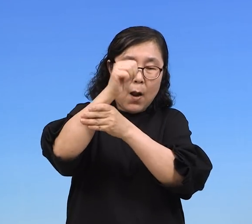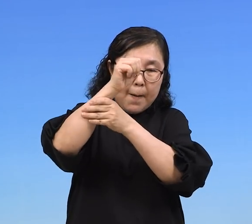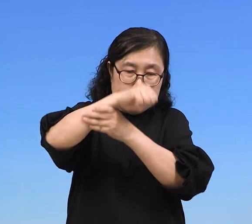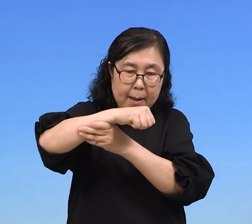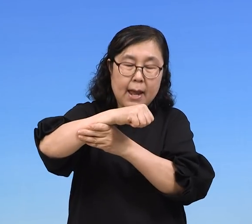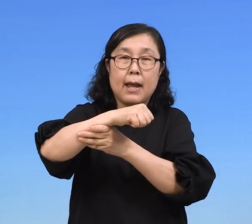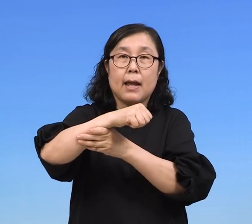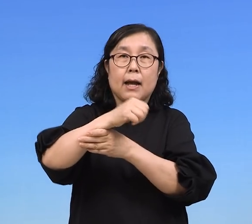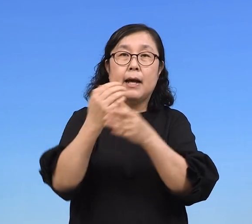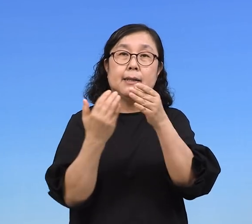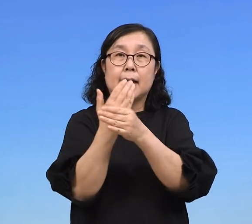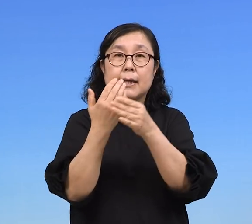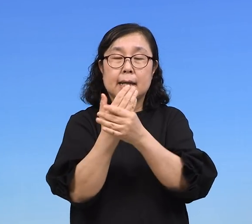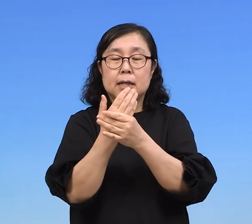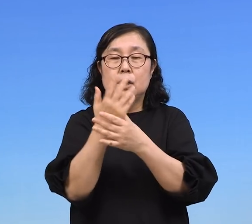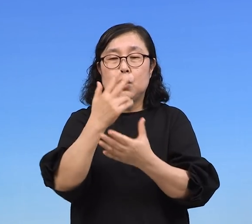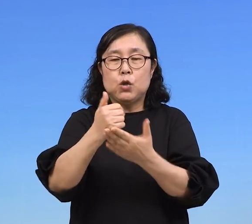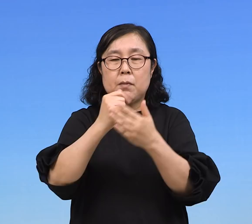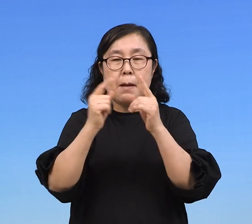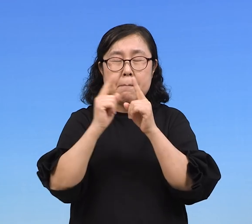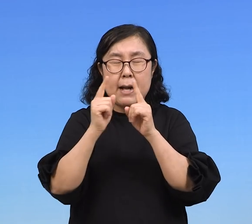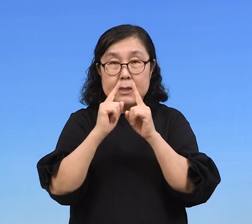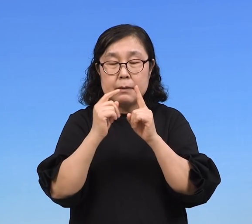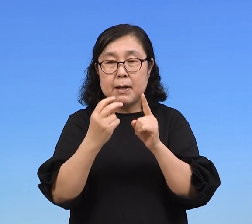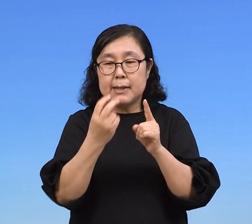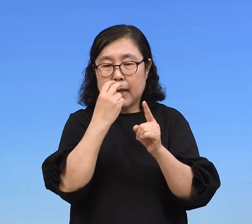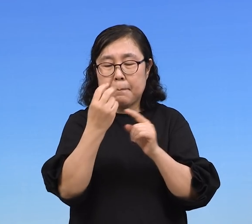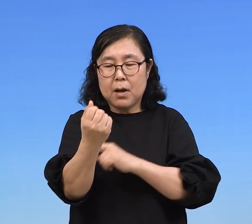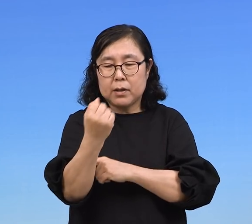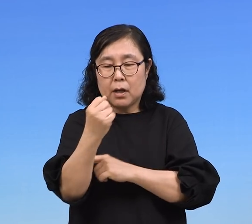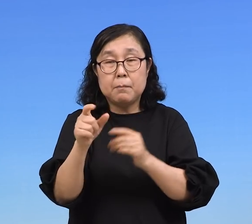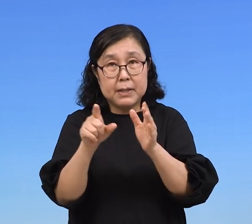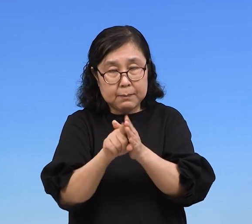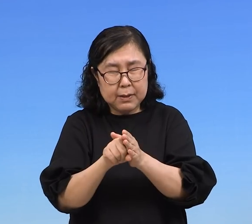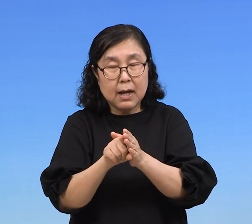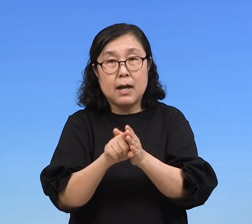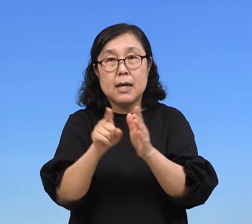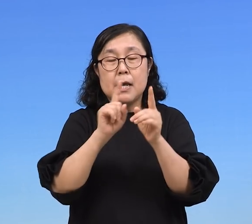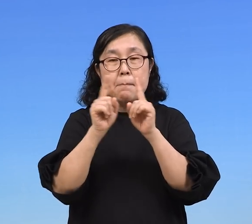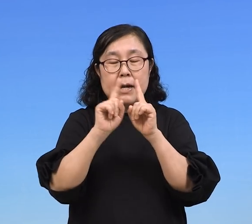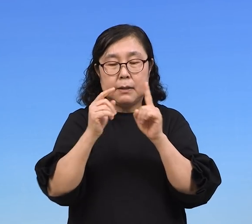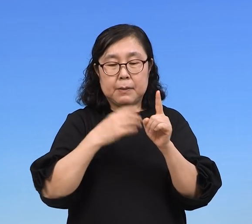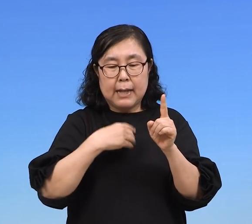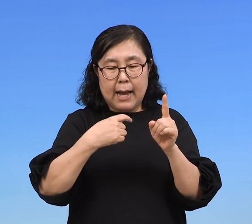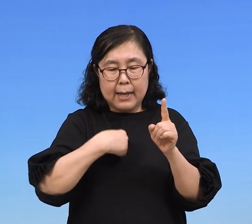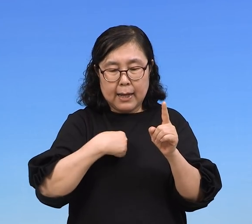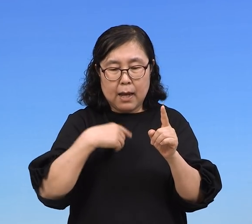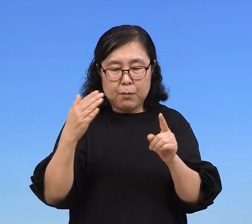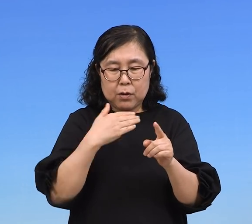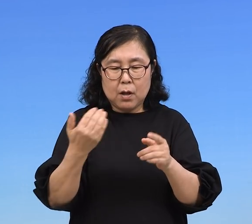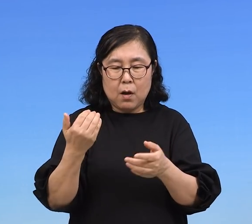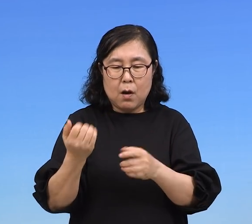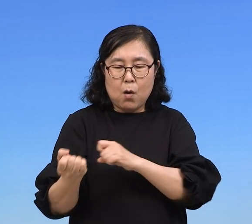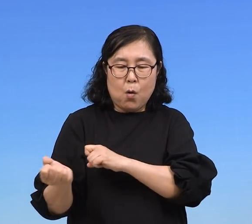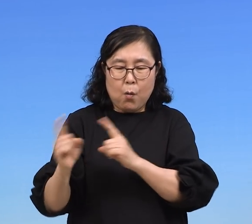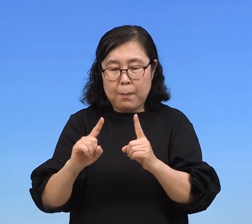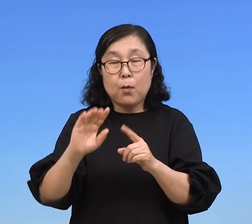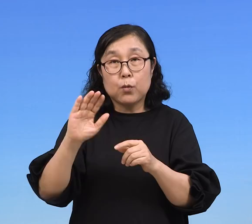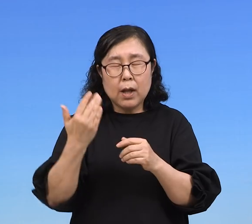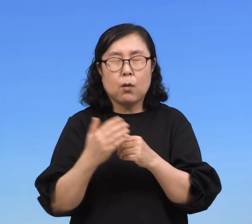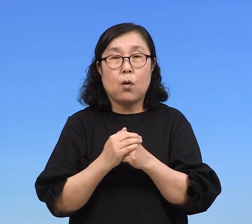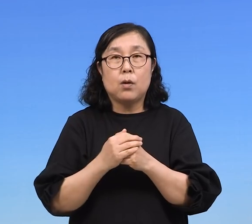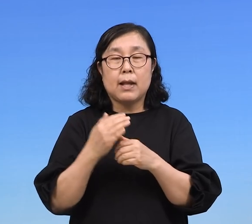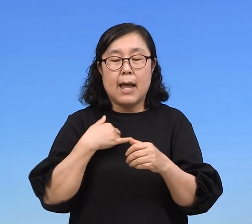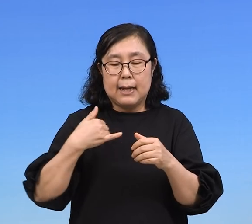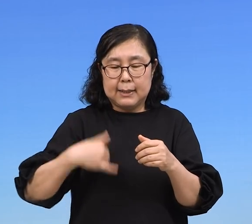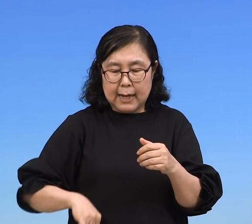60배, 100배의 결실이 나는 주님의 말씀의 생명력을 믿사오니 이 말씀이 내게로부터 회복이 되고